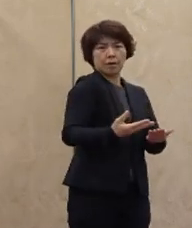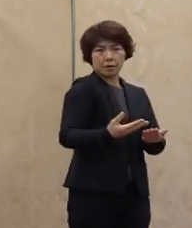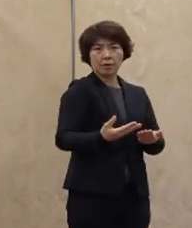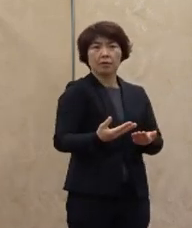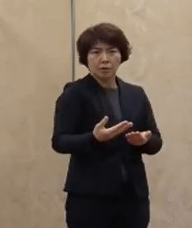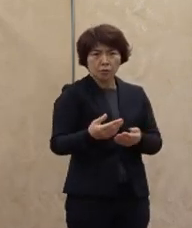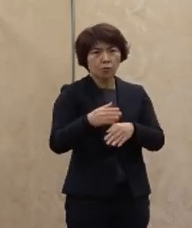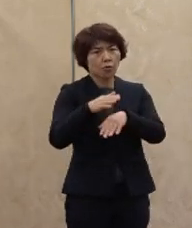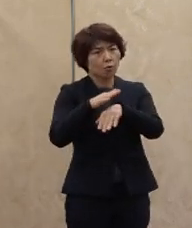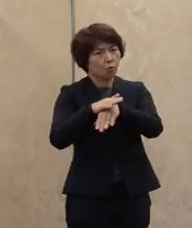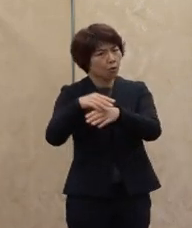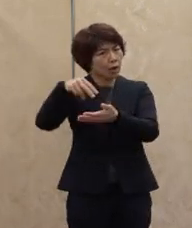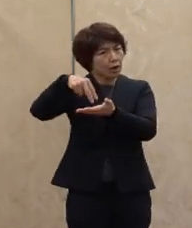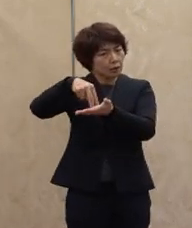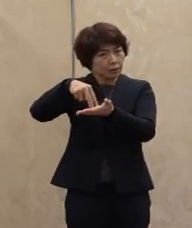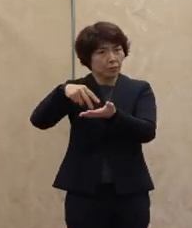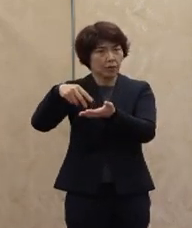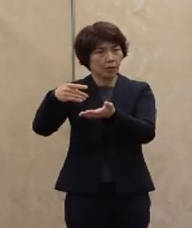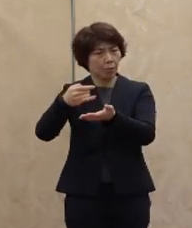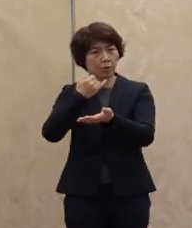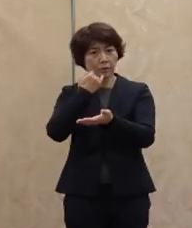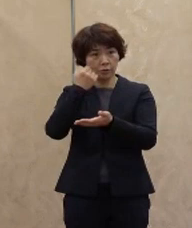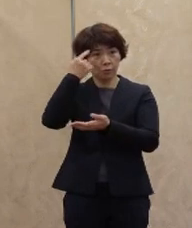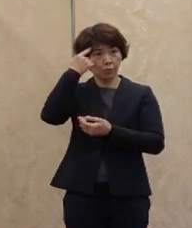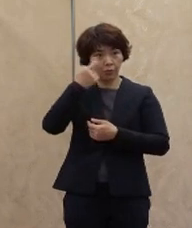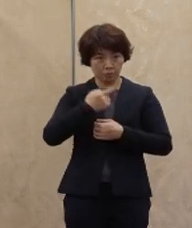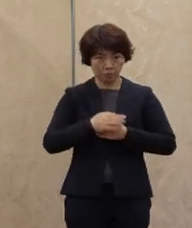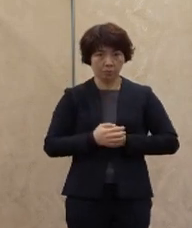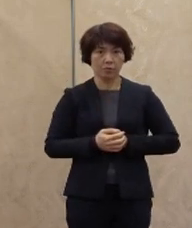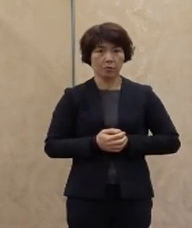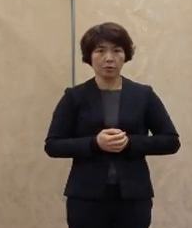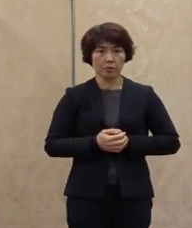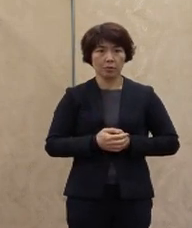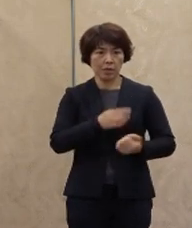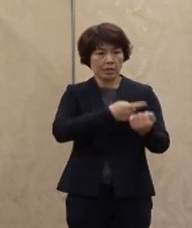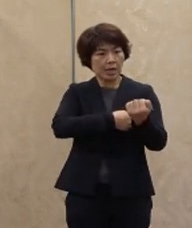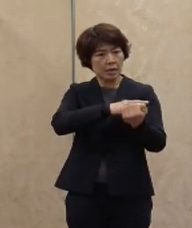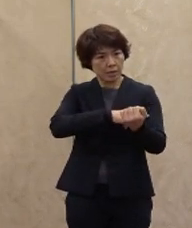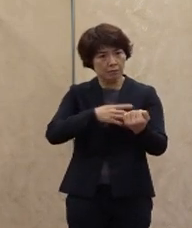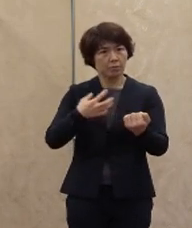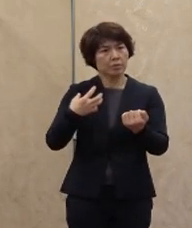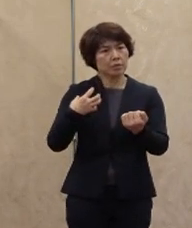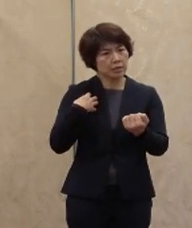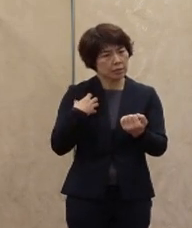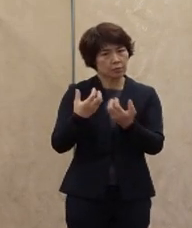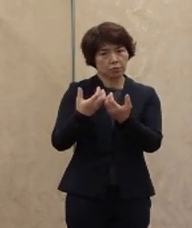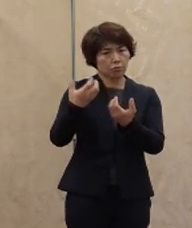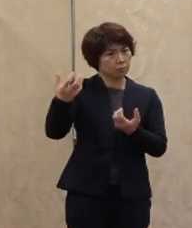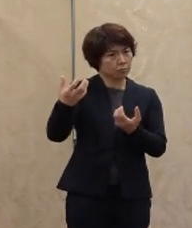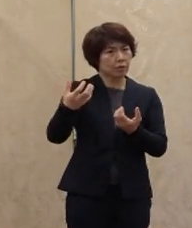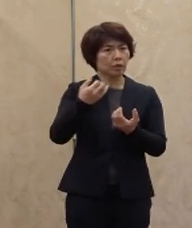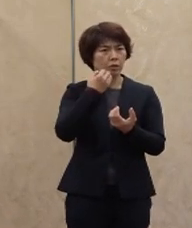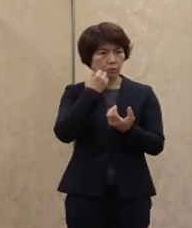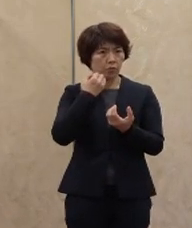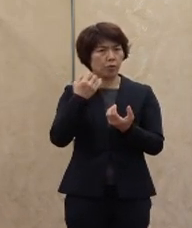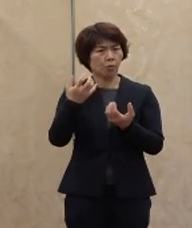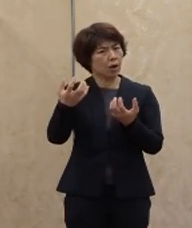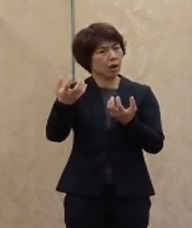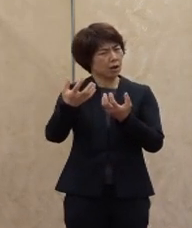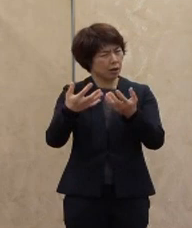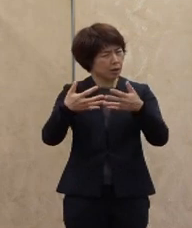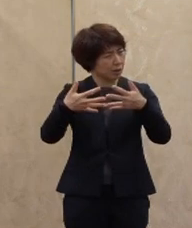ようなスタンスでもいいんじゃないのかなとは思いますね。権限と責任と、そこはちょっとずれちゃってるところがあると思う